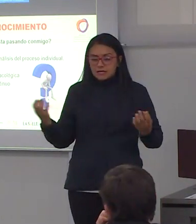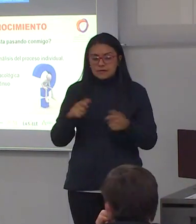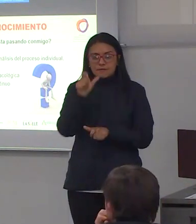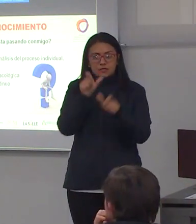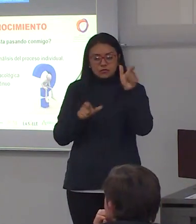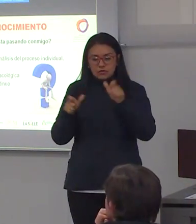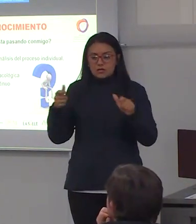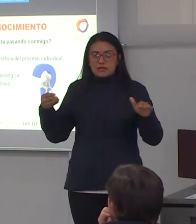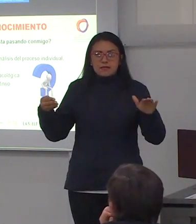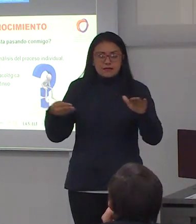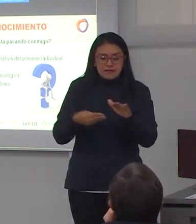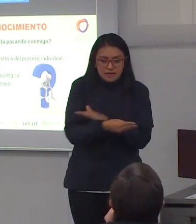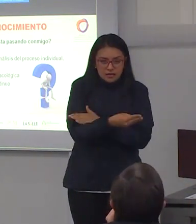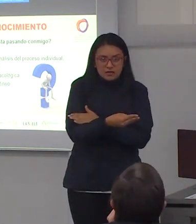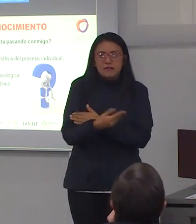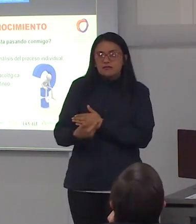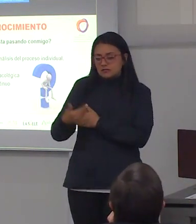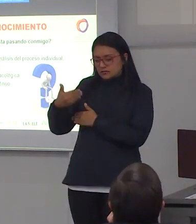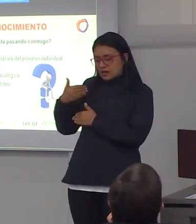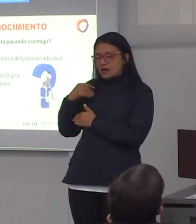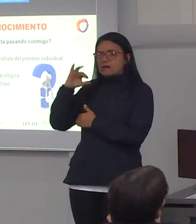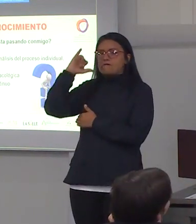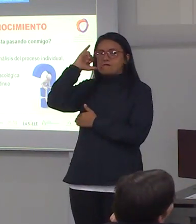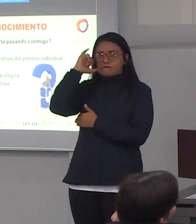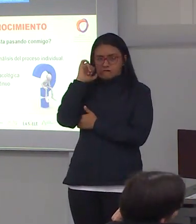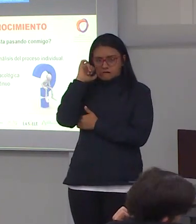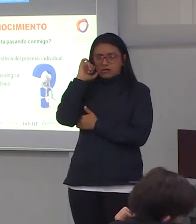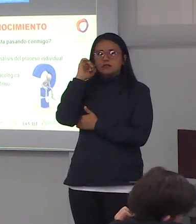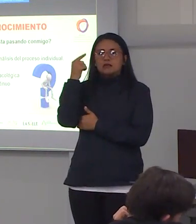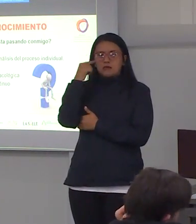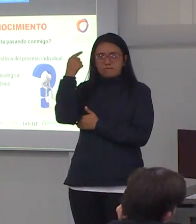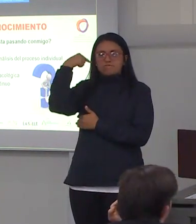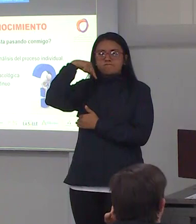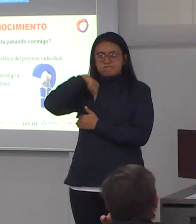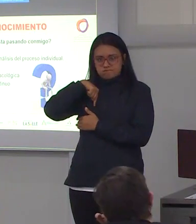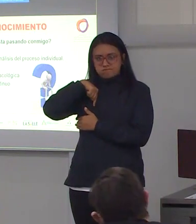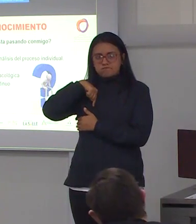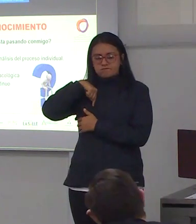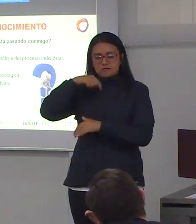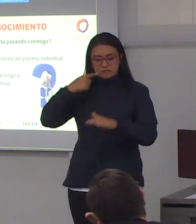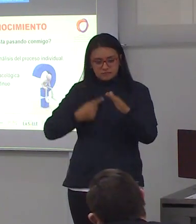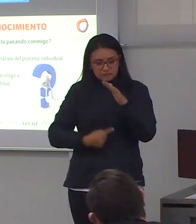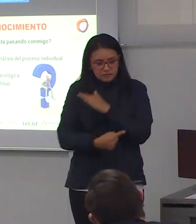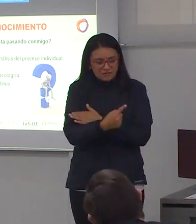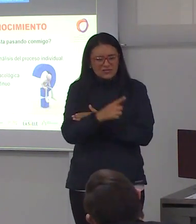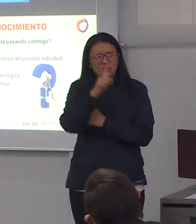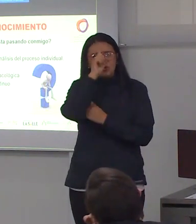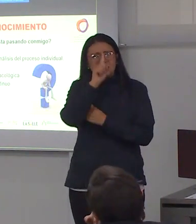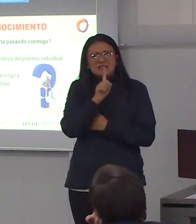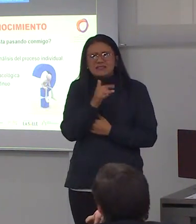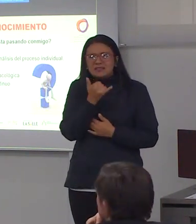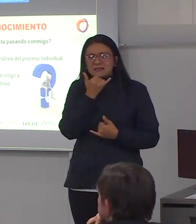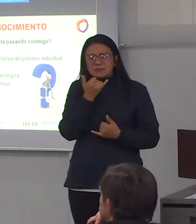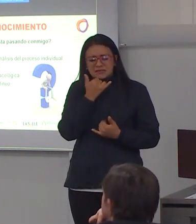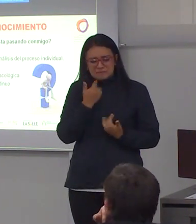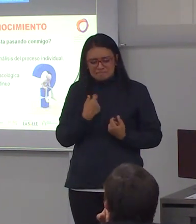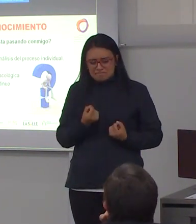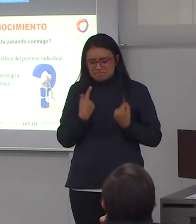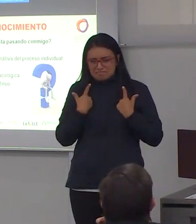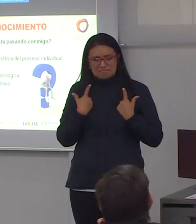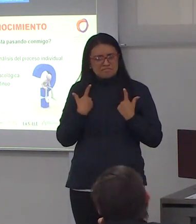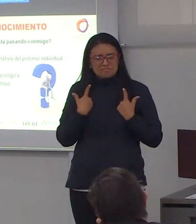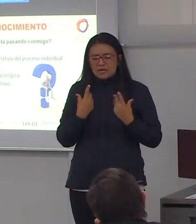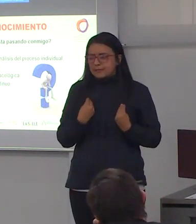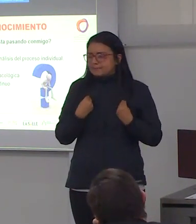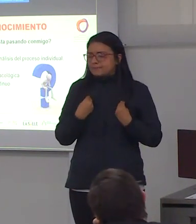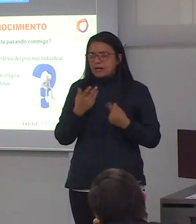que entran si no es que vienen con salud mental algún tema de salud mental los entramos en el proceso de salud mental no entendemos qué pasa y